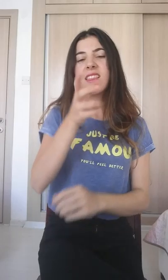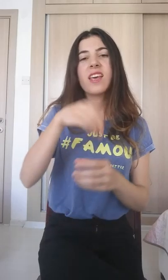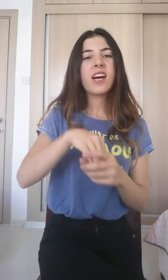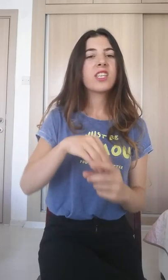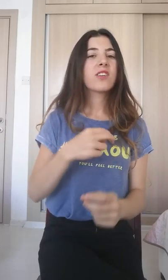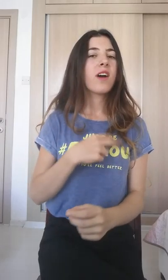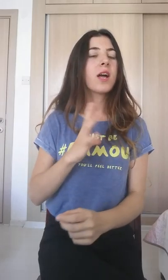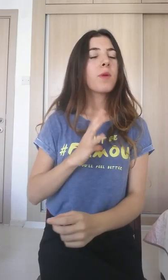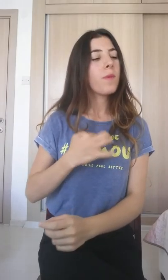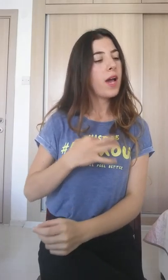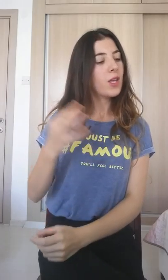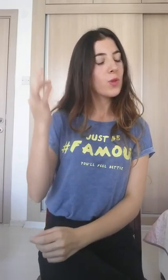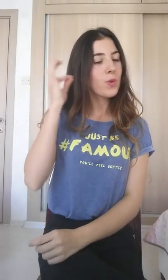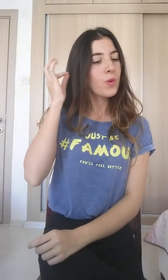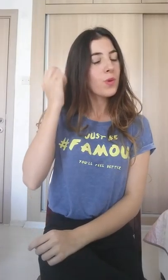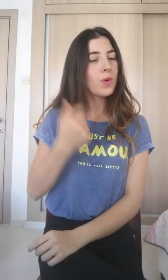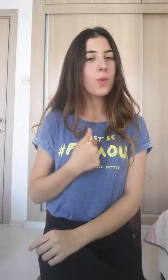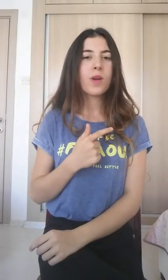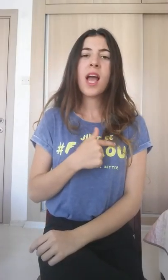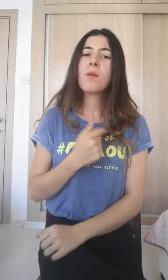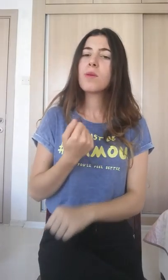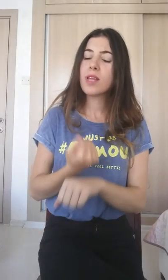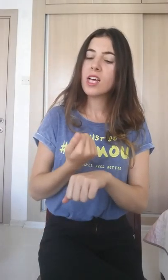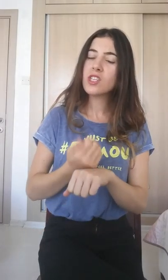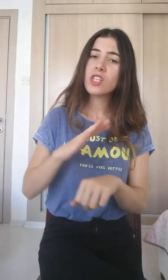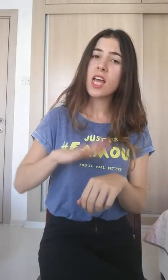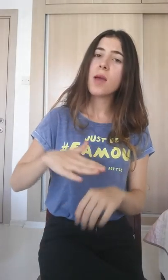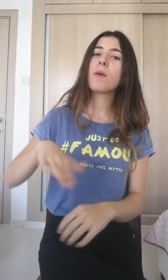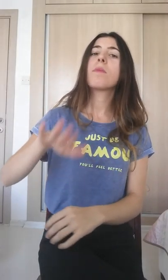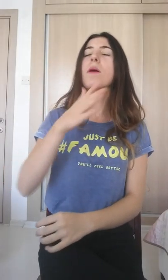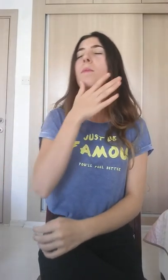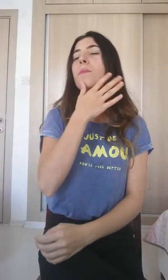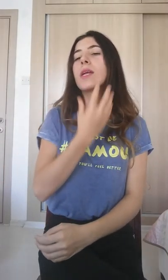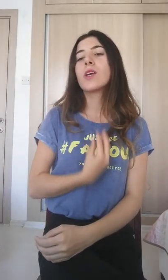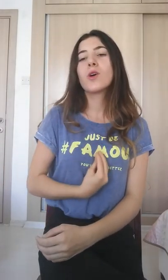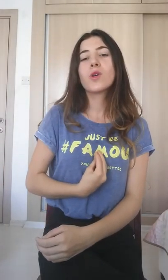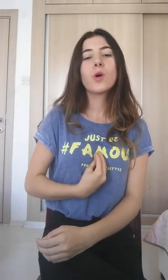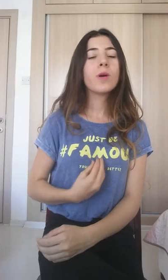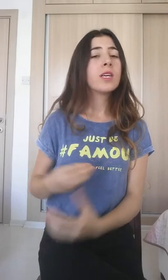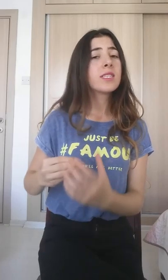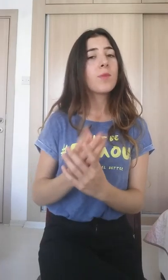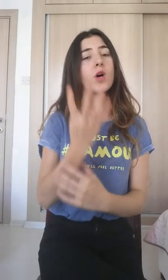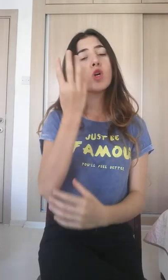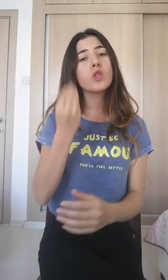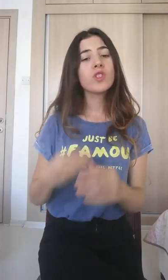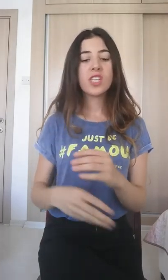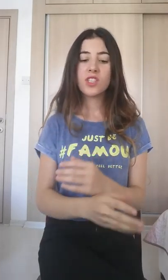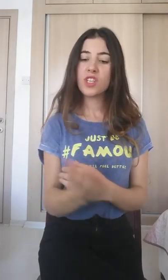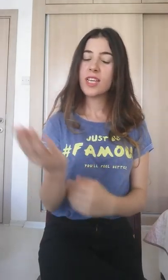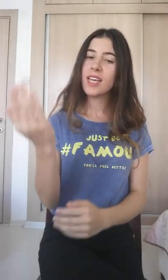Sesinde aşk var bir ben duyuyorum, kalbimde taşla yapamam biliyorum. Sabah olunca açıp